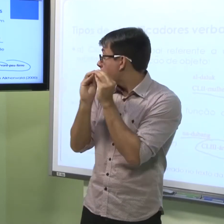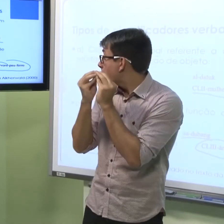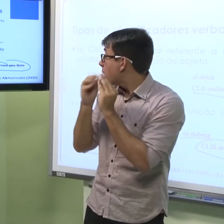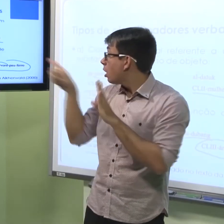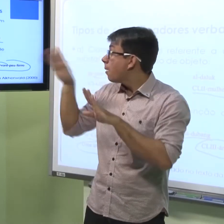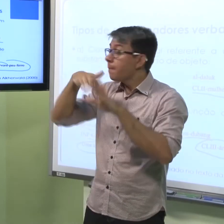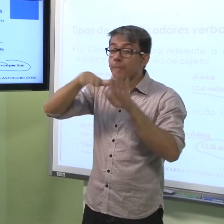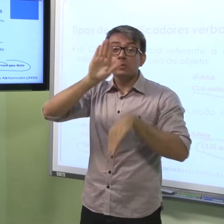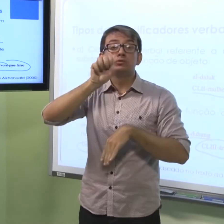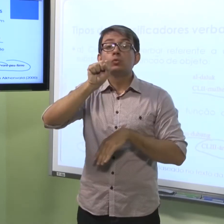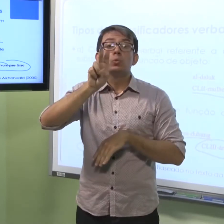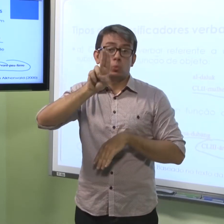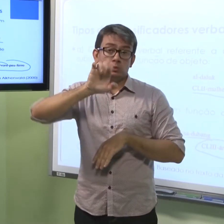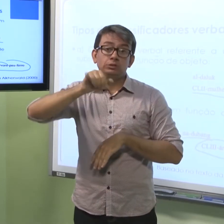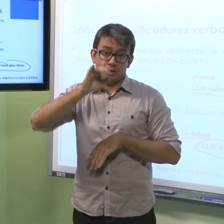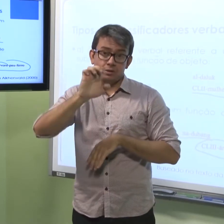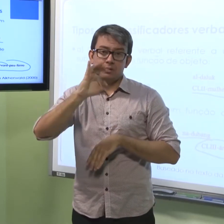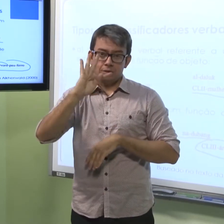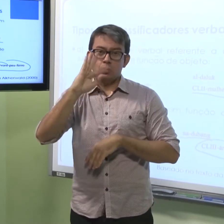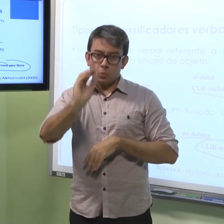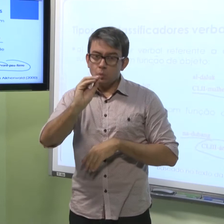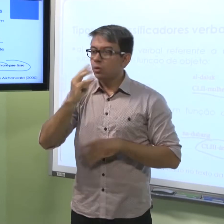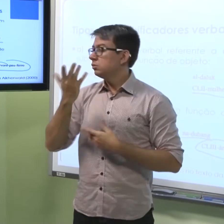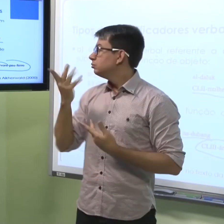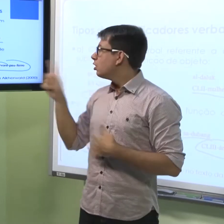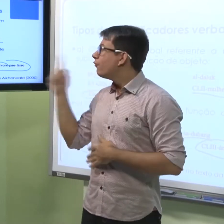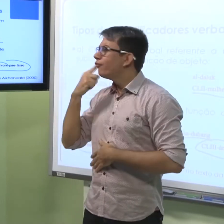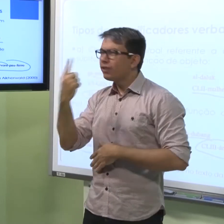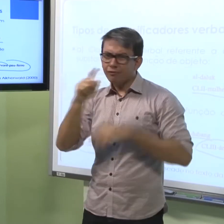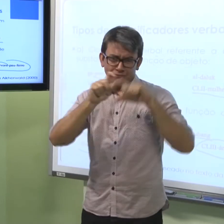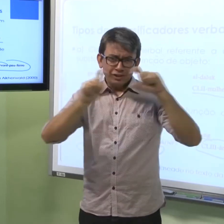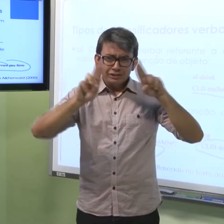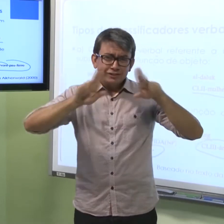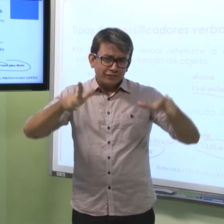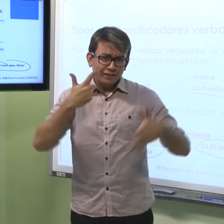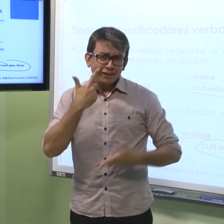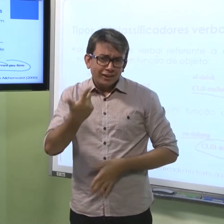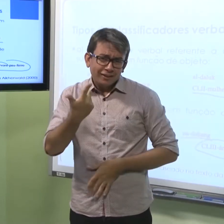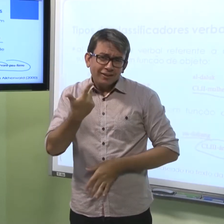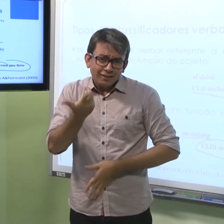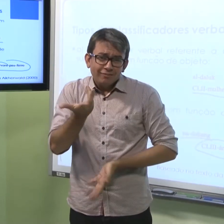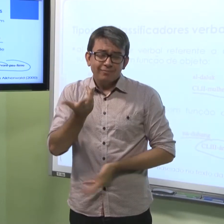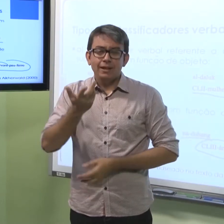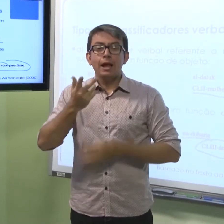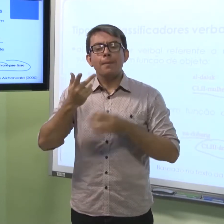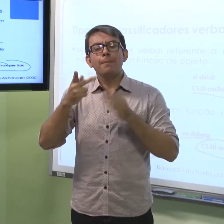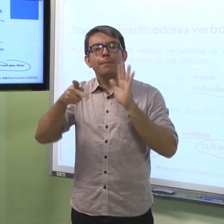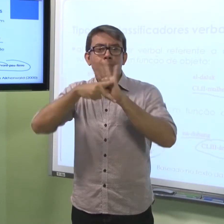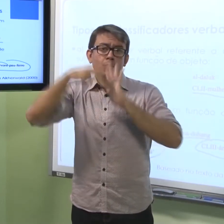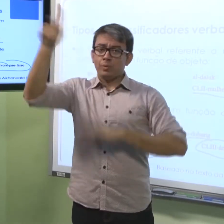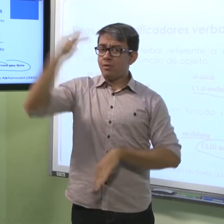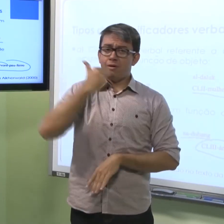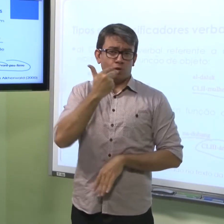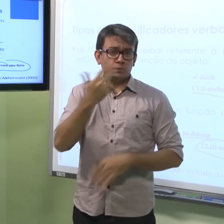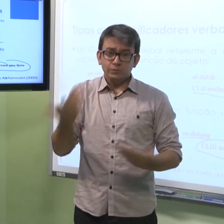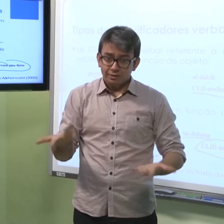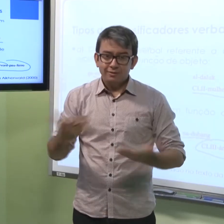que é um classificador, e elas transformam o sujeito na língua deles. Vocês perceberam como que é